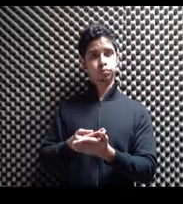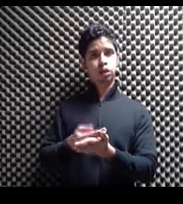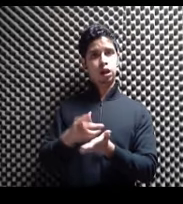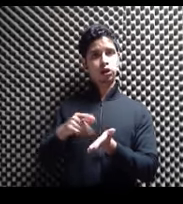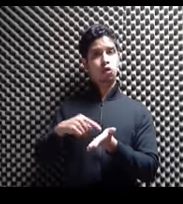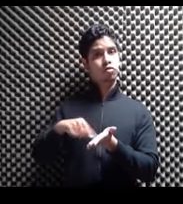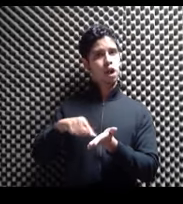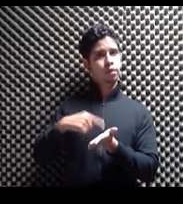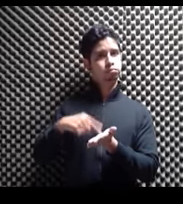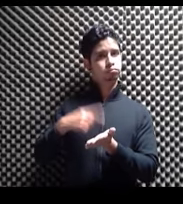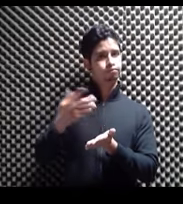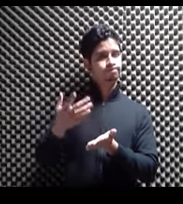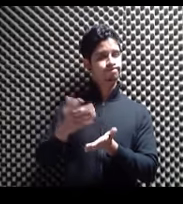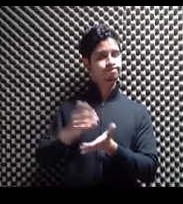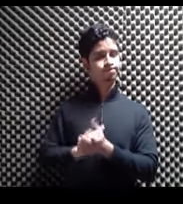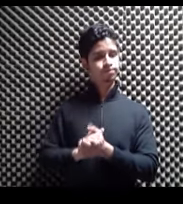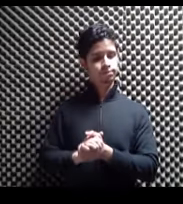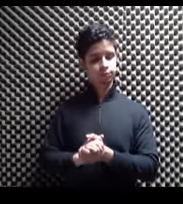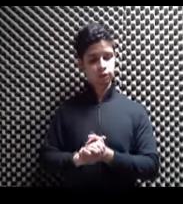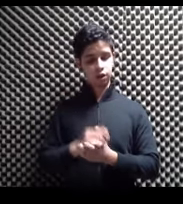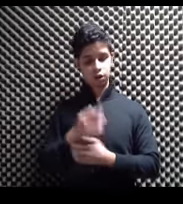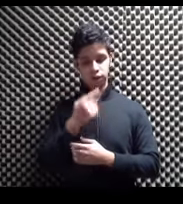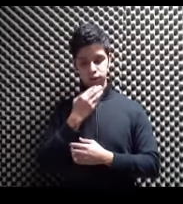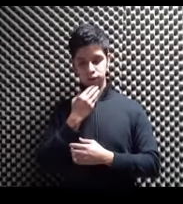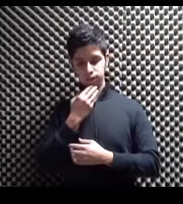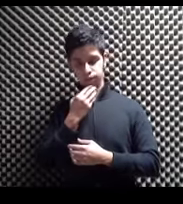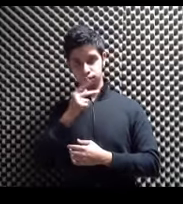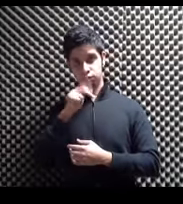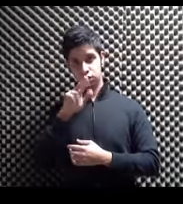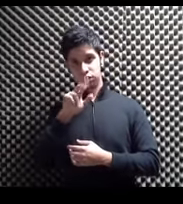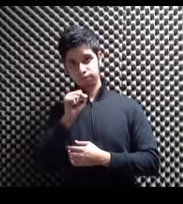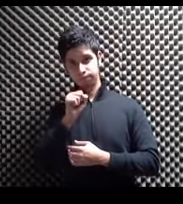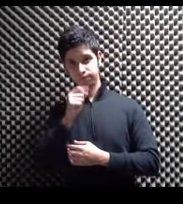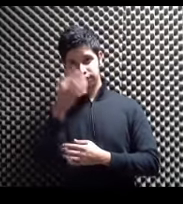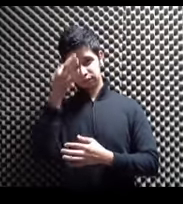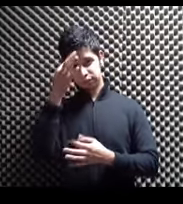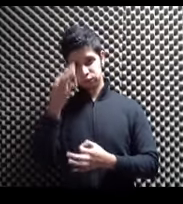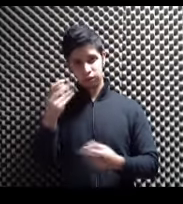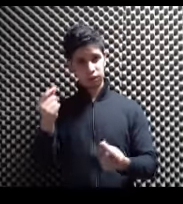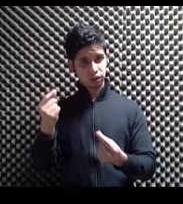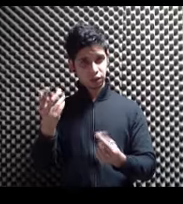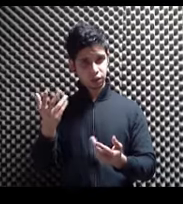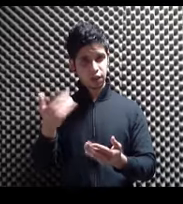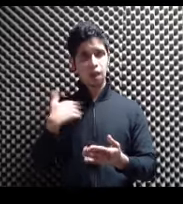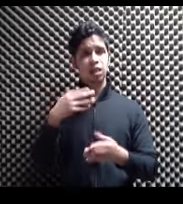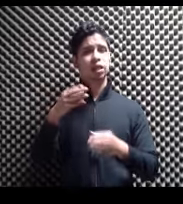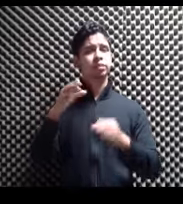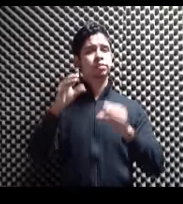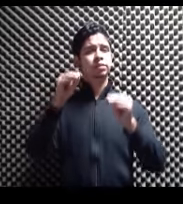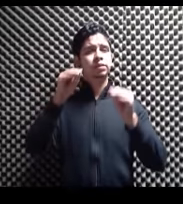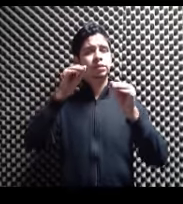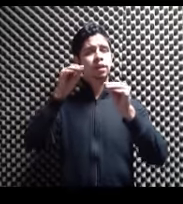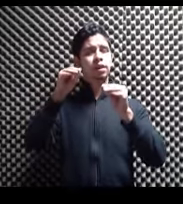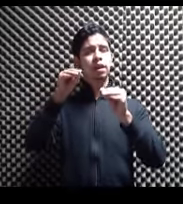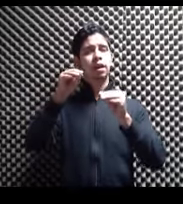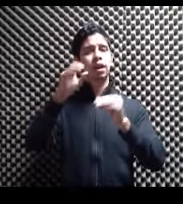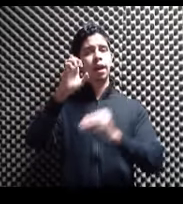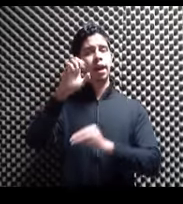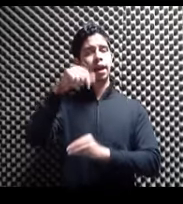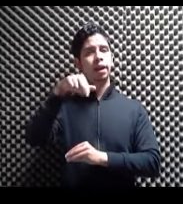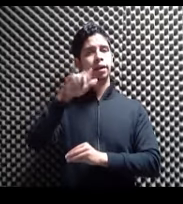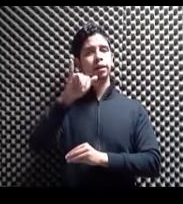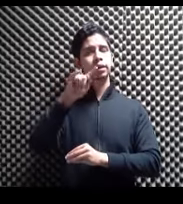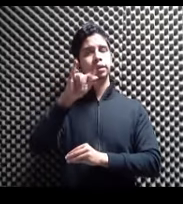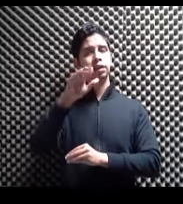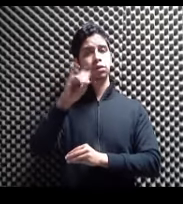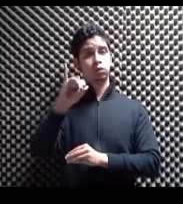Pues decidimos pues, lo que yo sé, que es dar clases de equitación, utilizando caballos que han sido rescatados. Que no